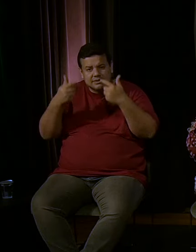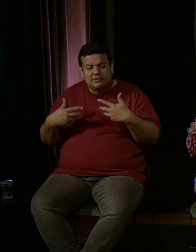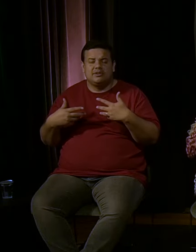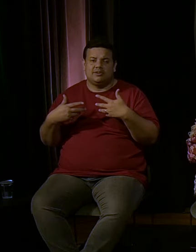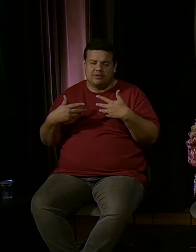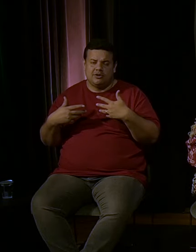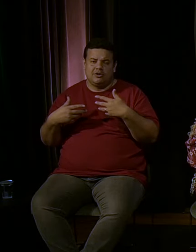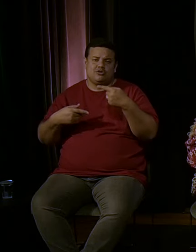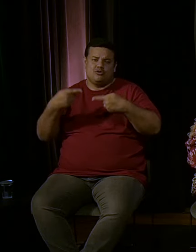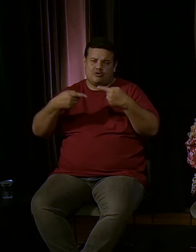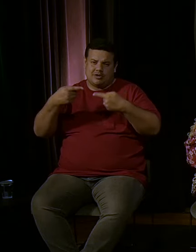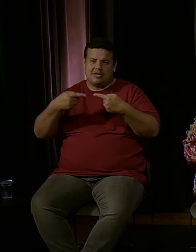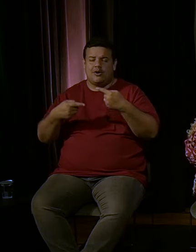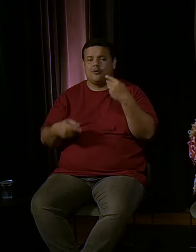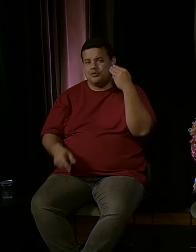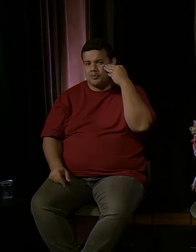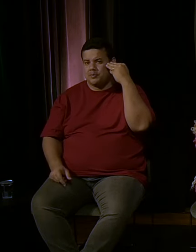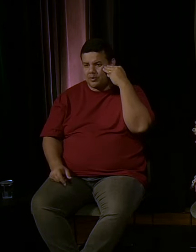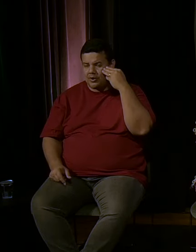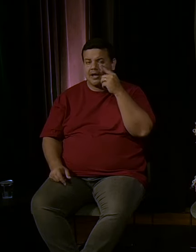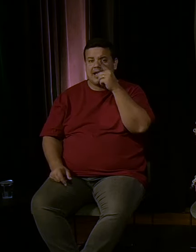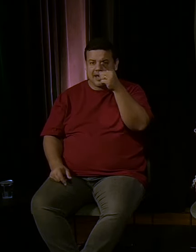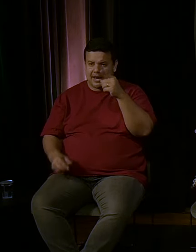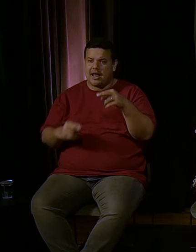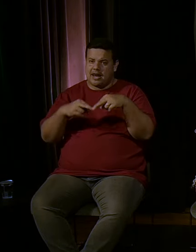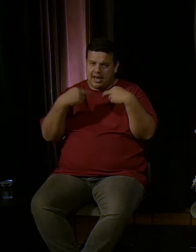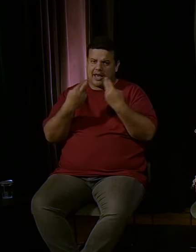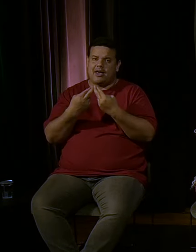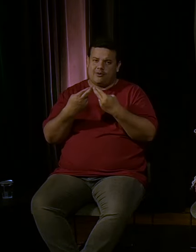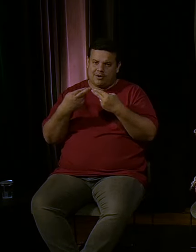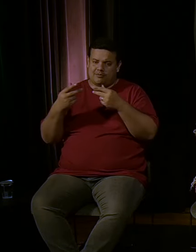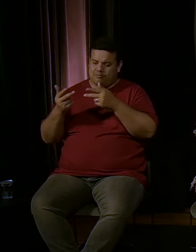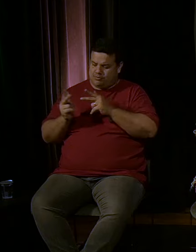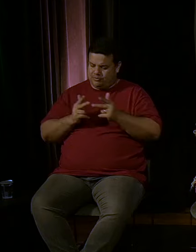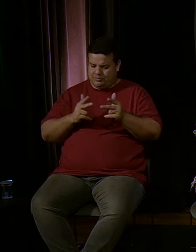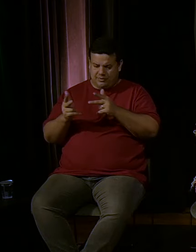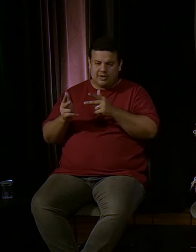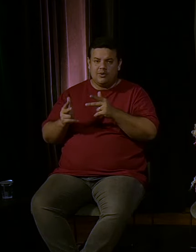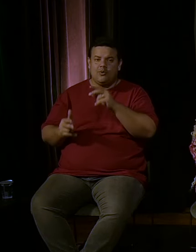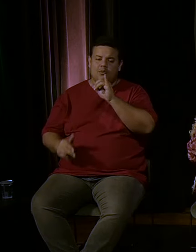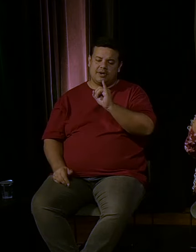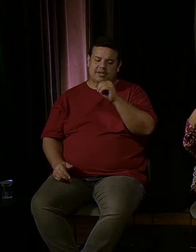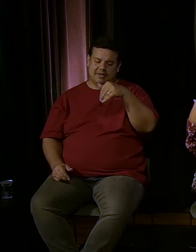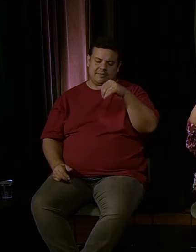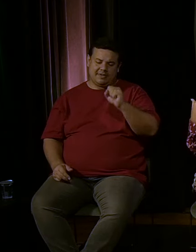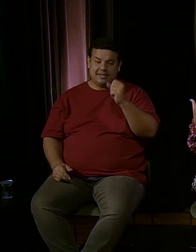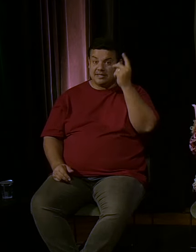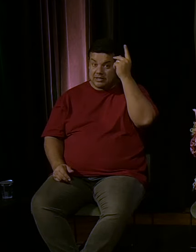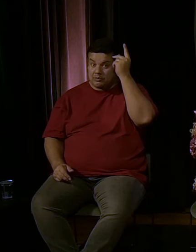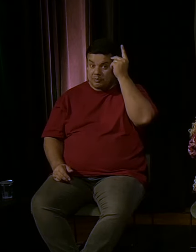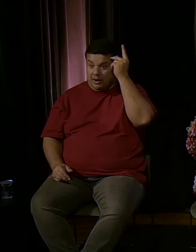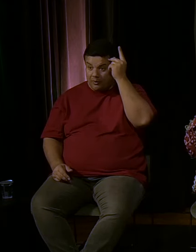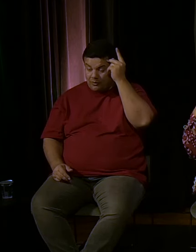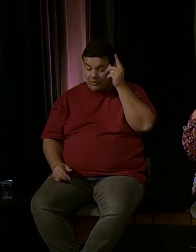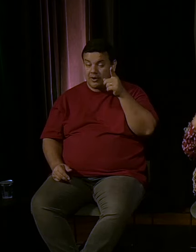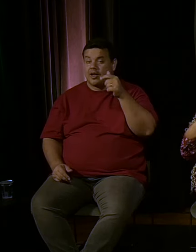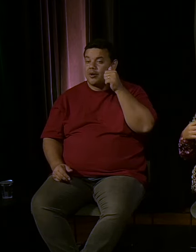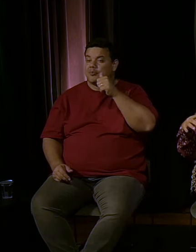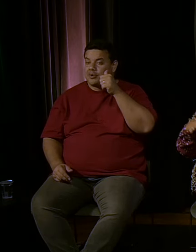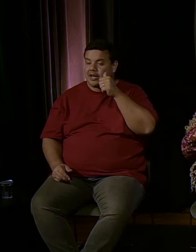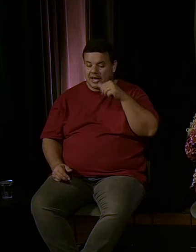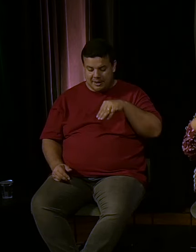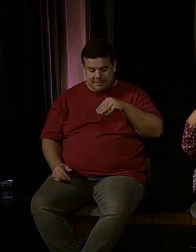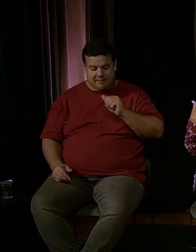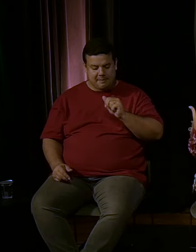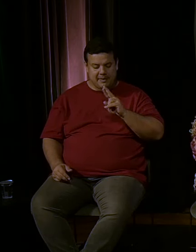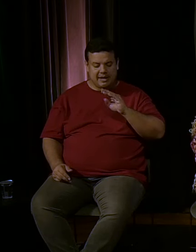que até na sessão lá do IMS em São Paulo, uma amiga, Marcela Coelho, disse assim, ah, parece que o Pequena África, de alguma